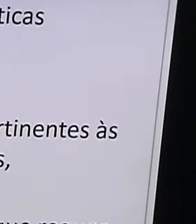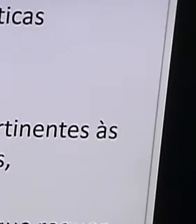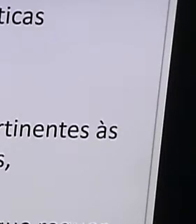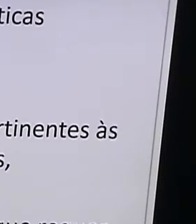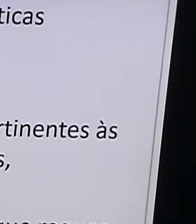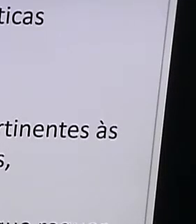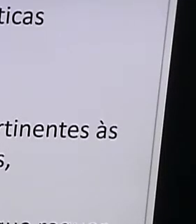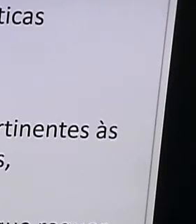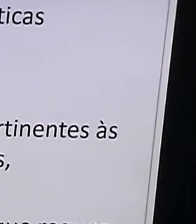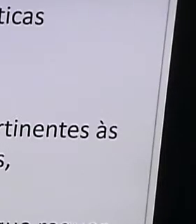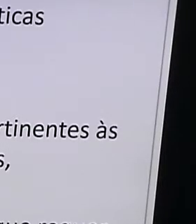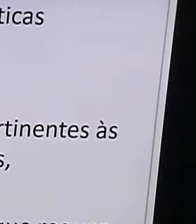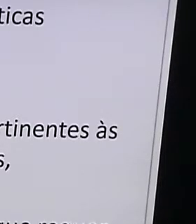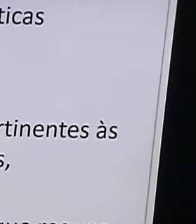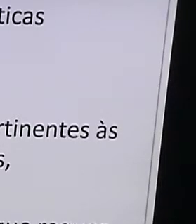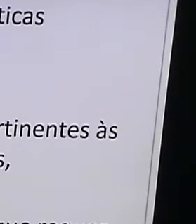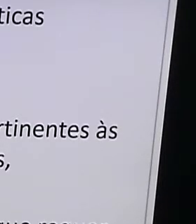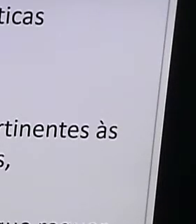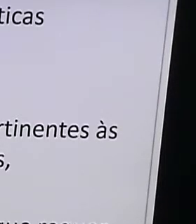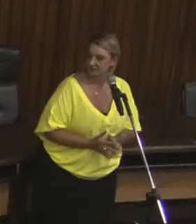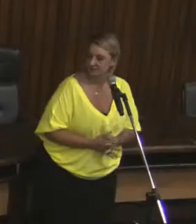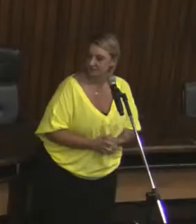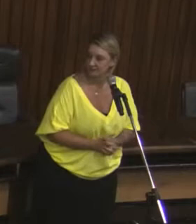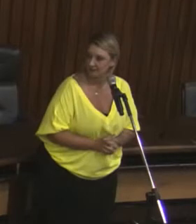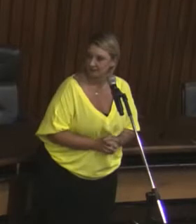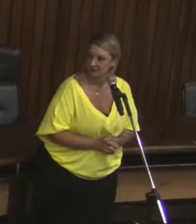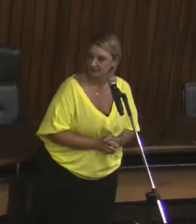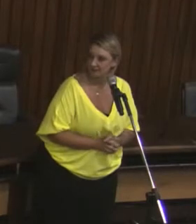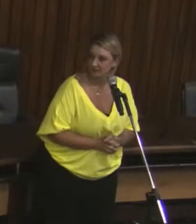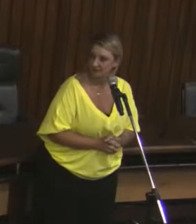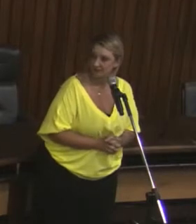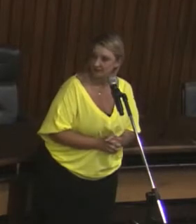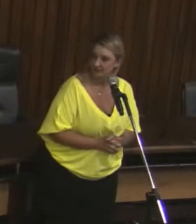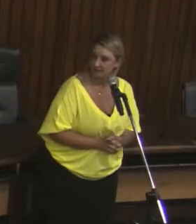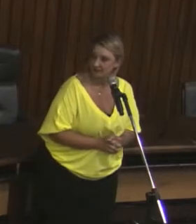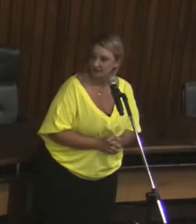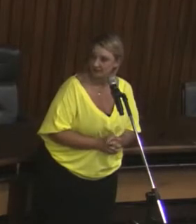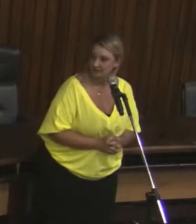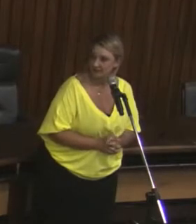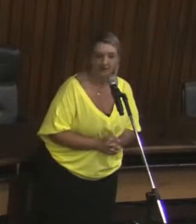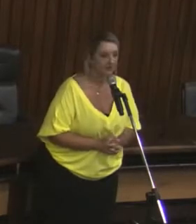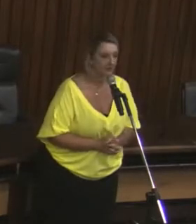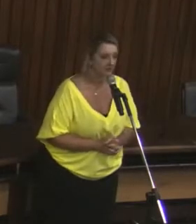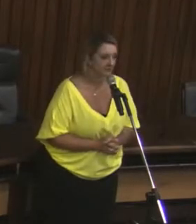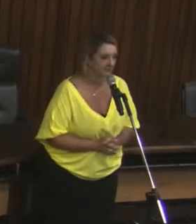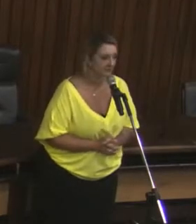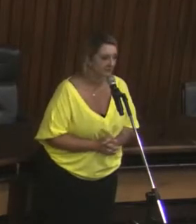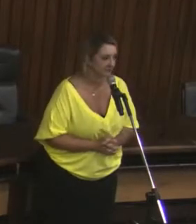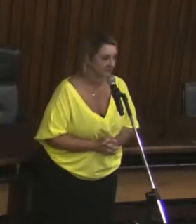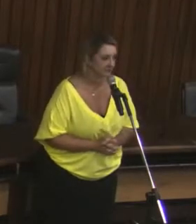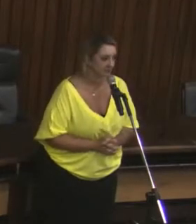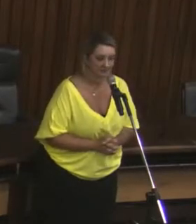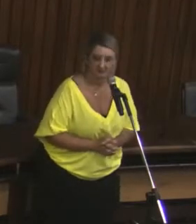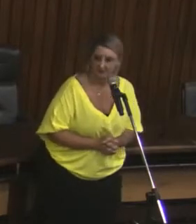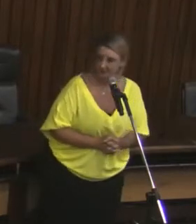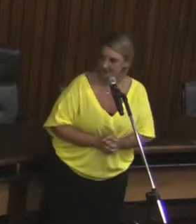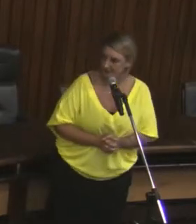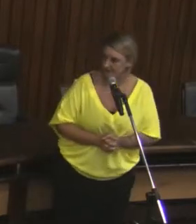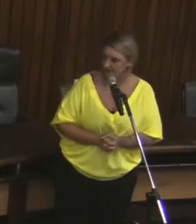da faculdade que eu trabalho, ele fala que eu sou o professor que fica librando. Olha. Eu falei, bem, Libras agora virou